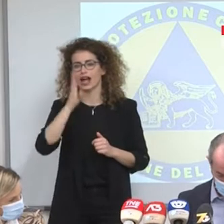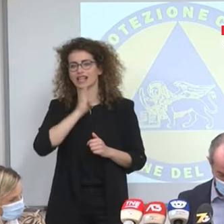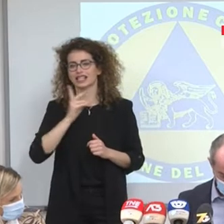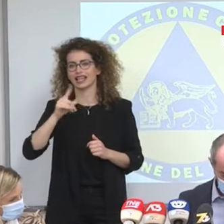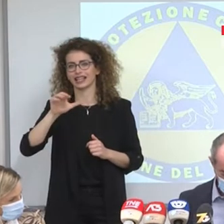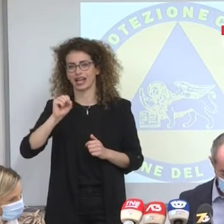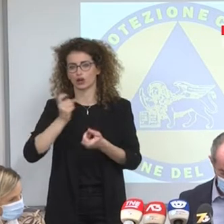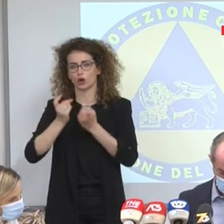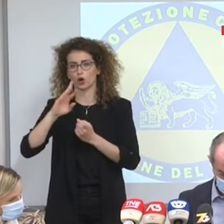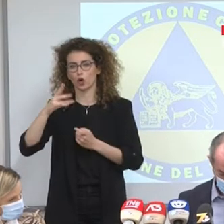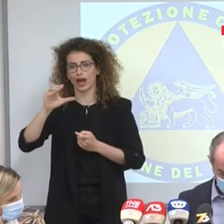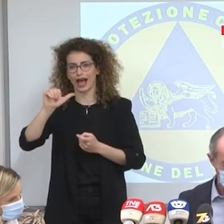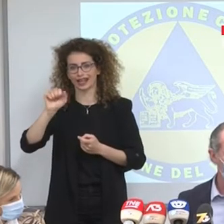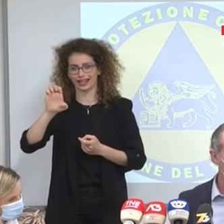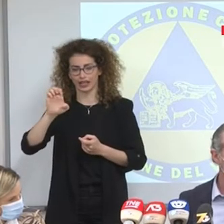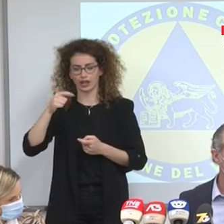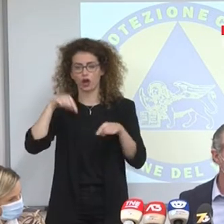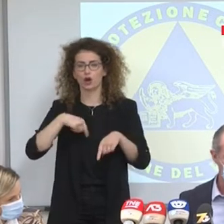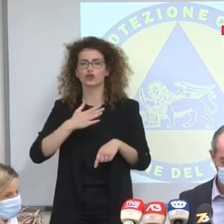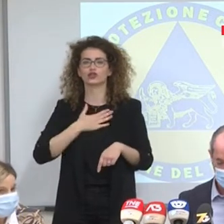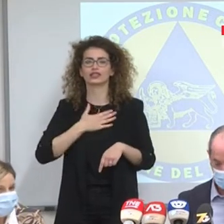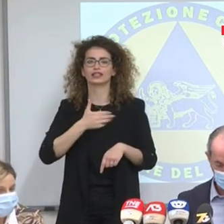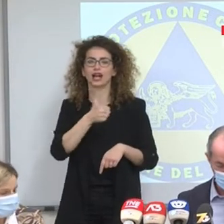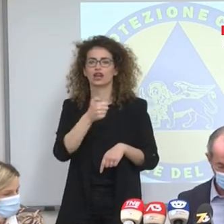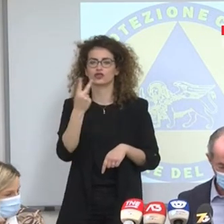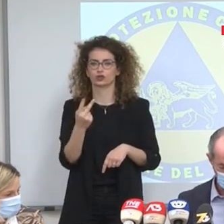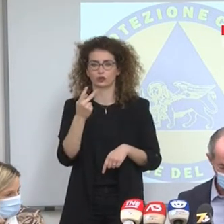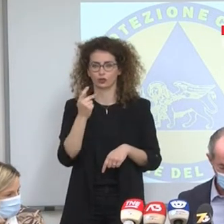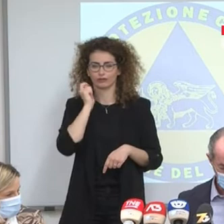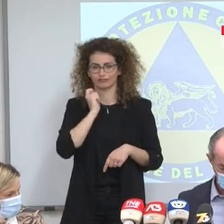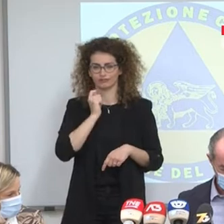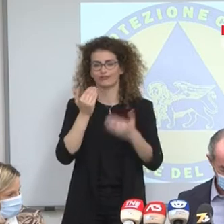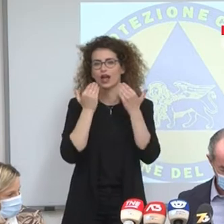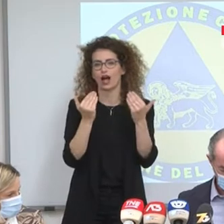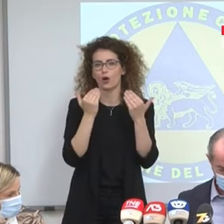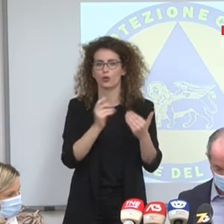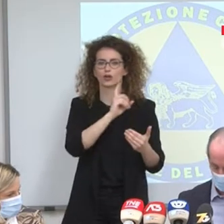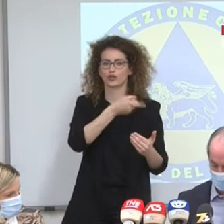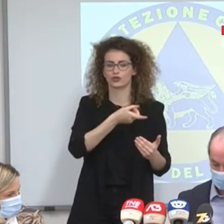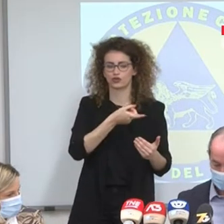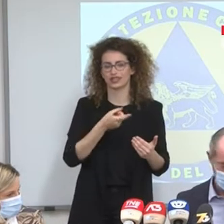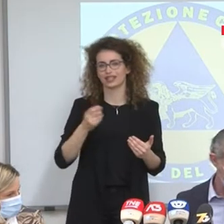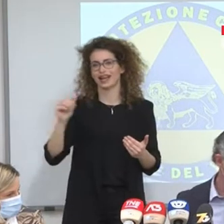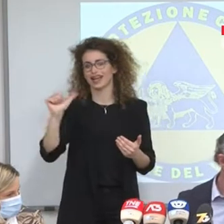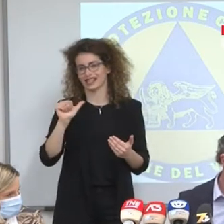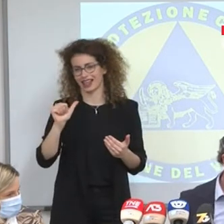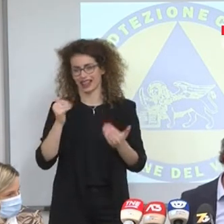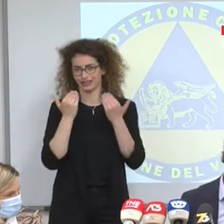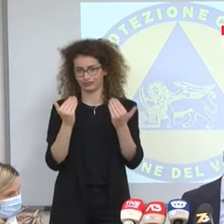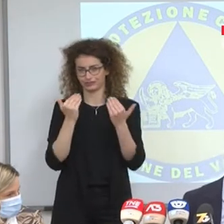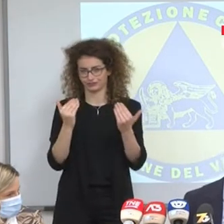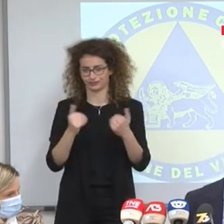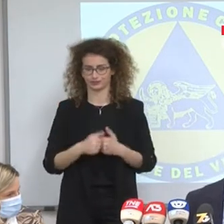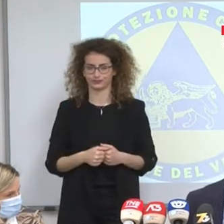Roncade, che oggi ne fa 102, quindi auguri alla signora Gina Casarin e alla signora Santa Cagnato.